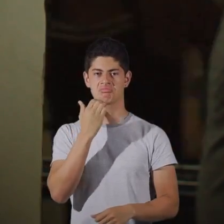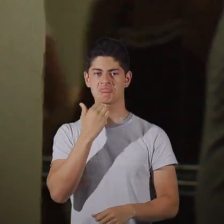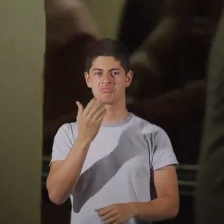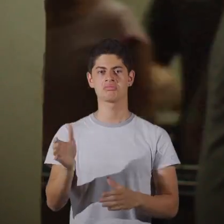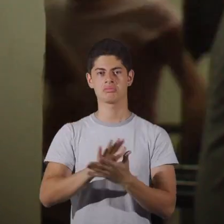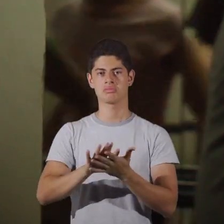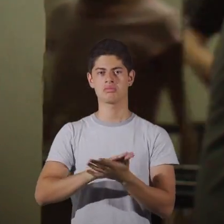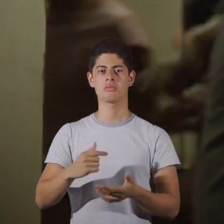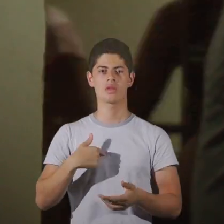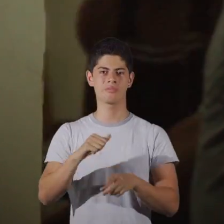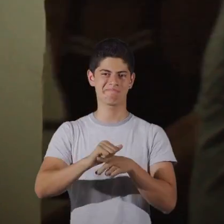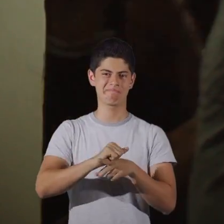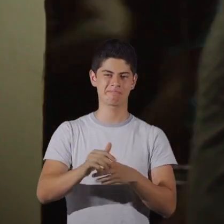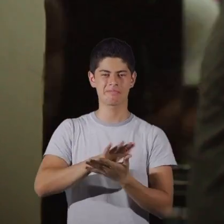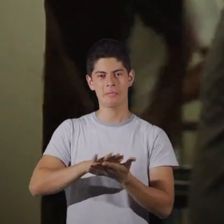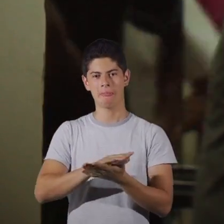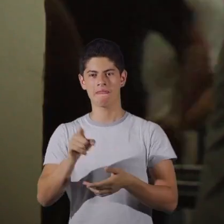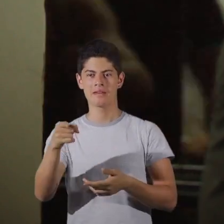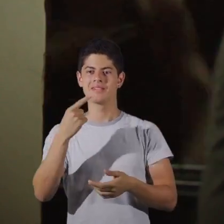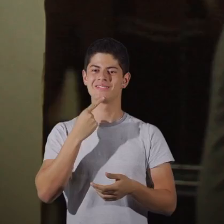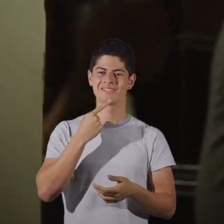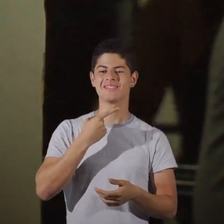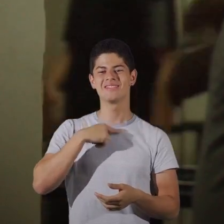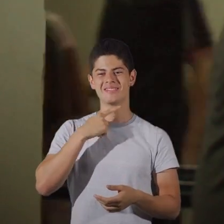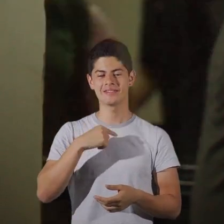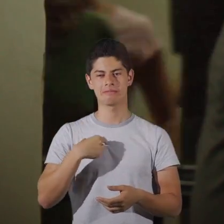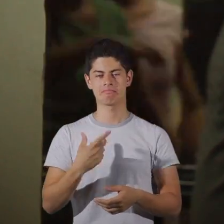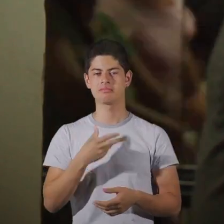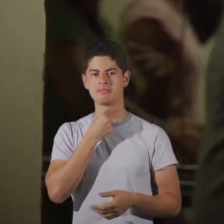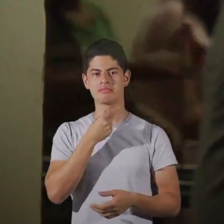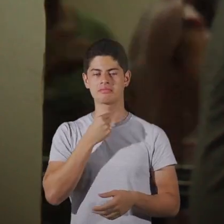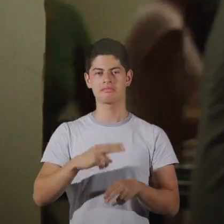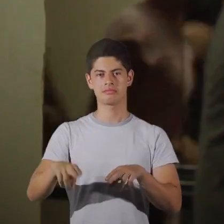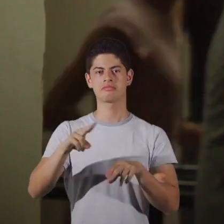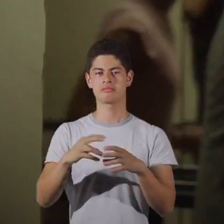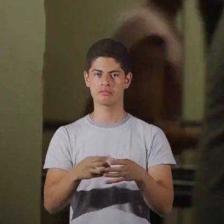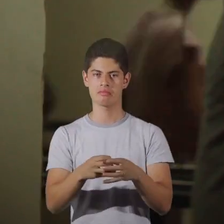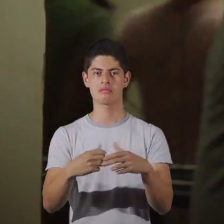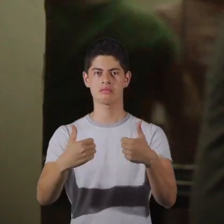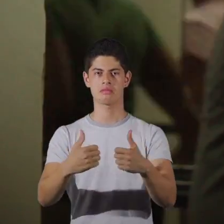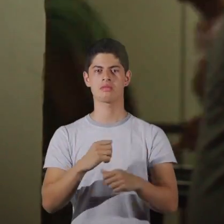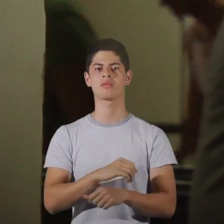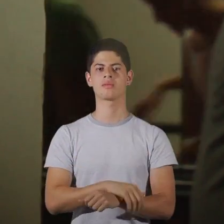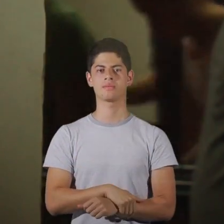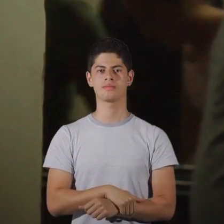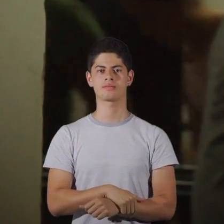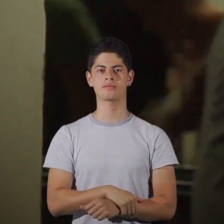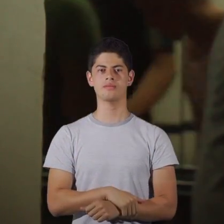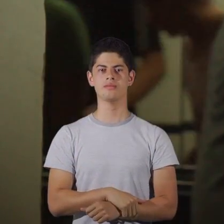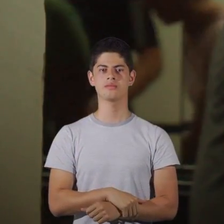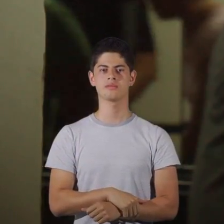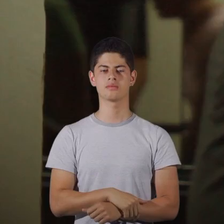no, siempre es integrado con nosotros. Yo por ejemplo no manejo la lengua de señas ni nada, pero trato de